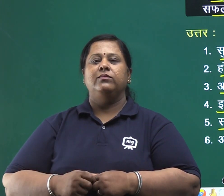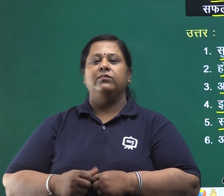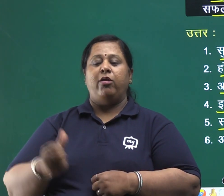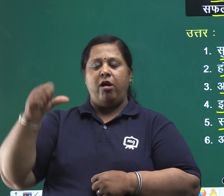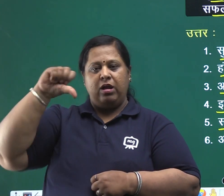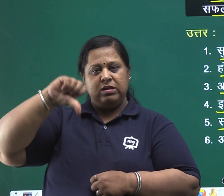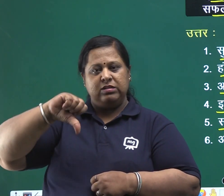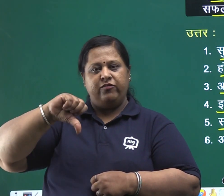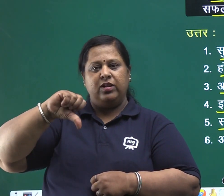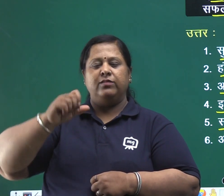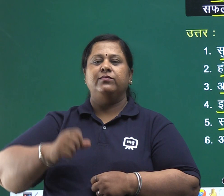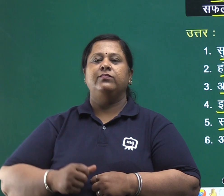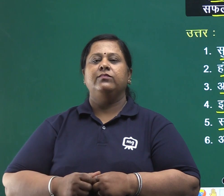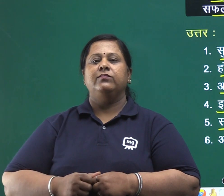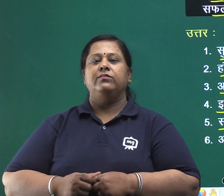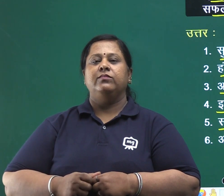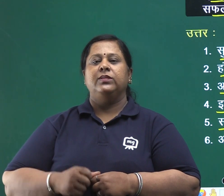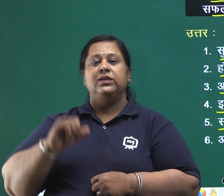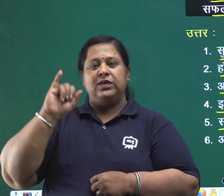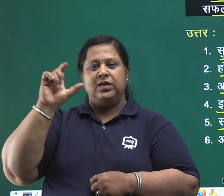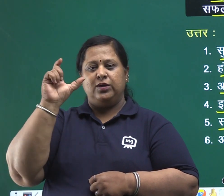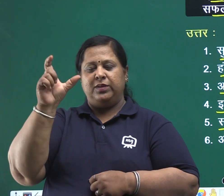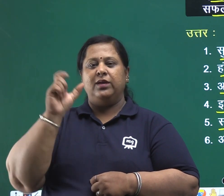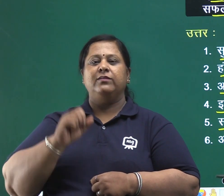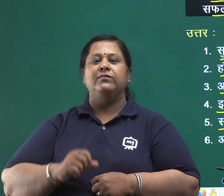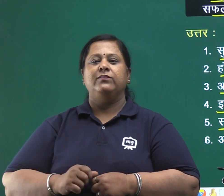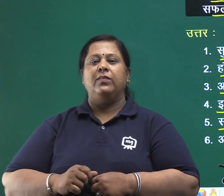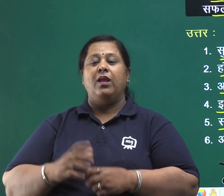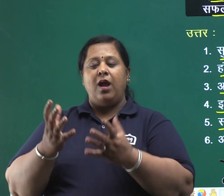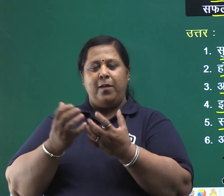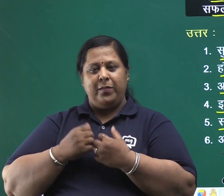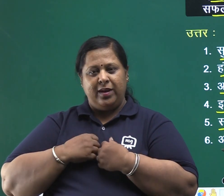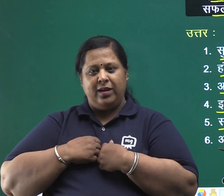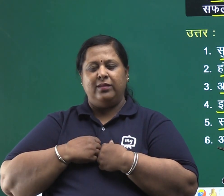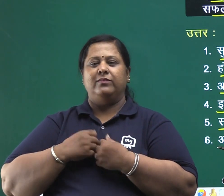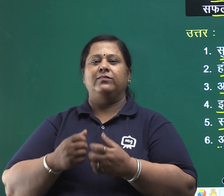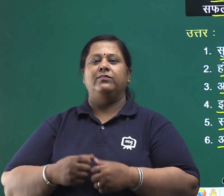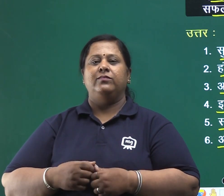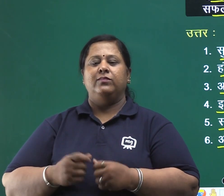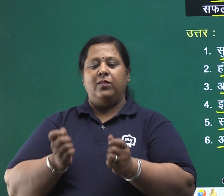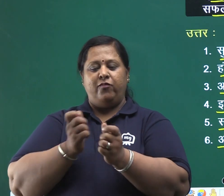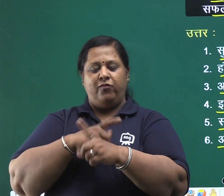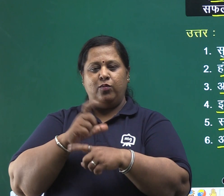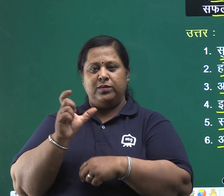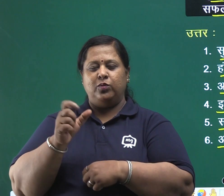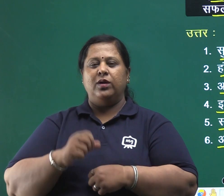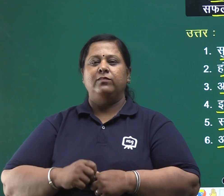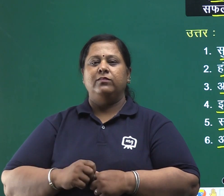असफल। और छठा शब्द है अपना, इसका विलोम शब्द